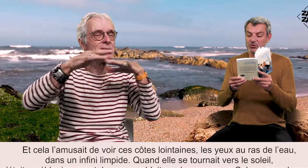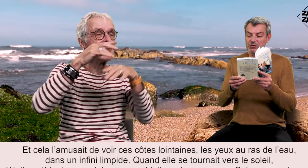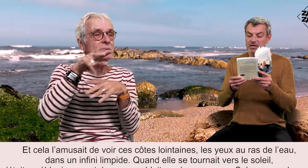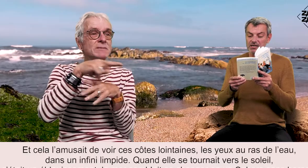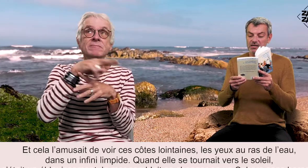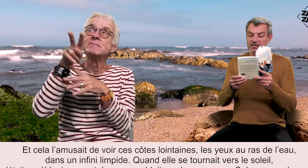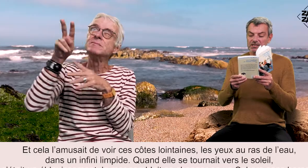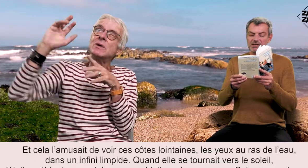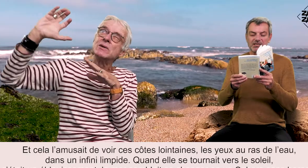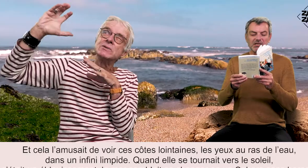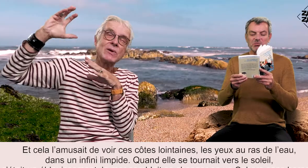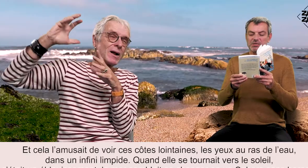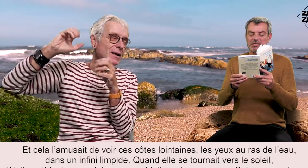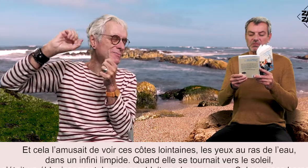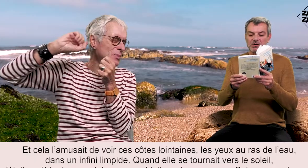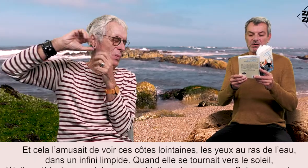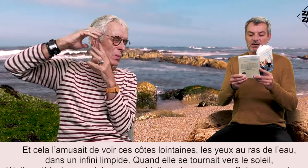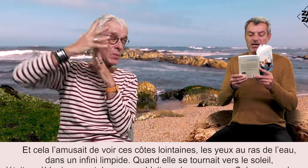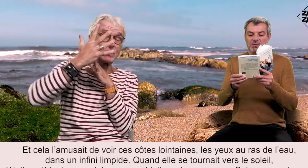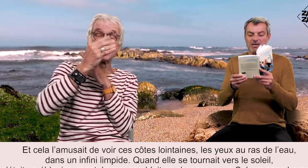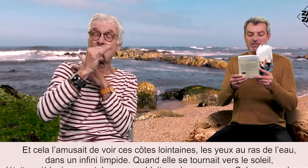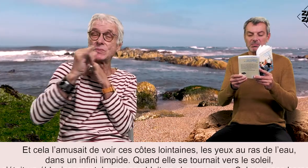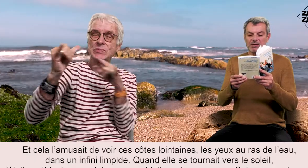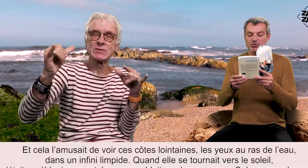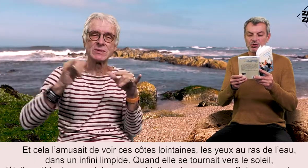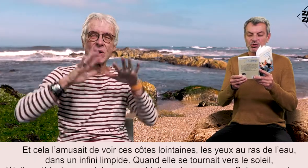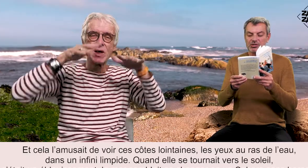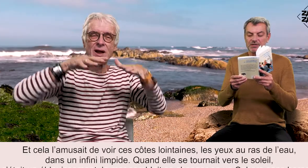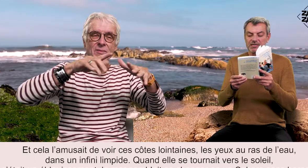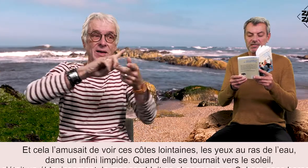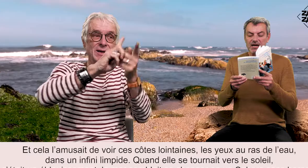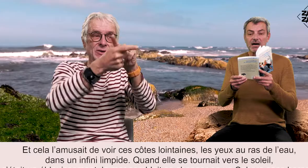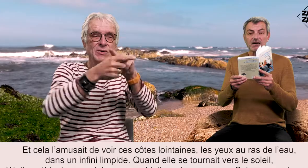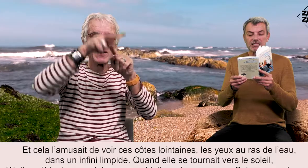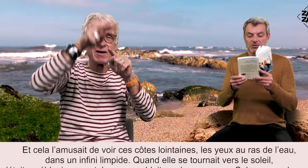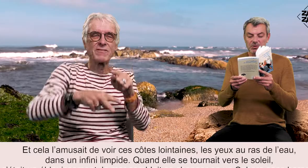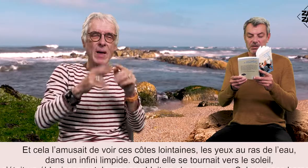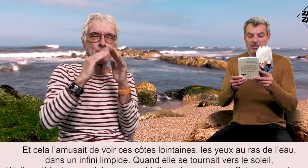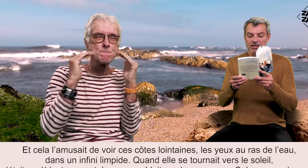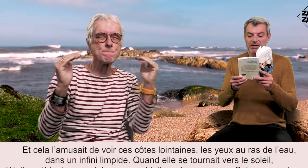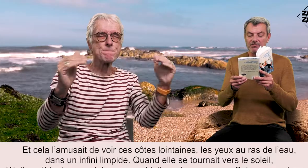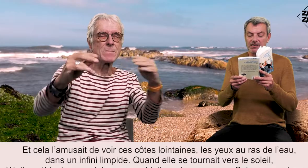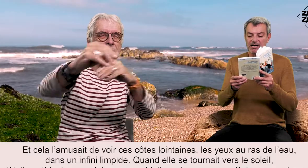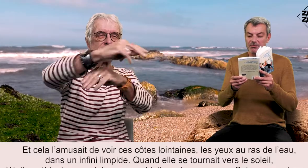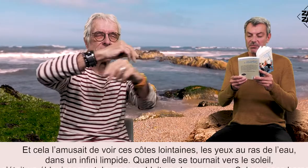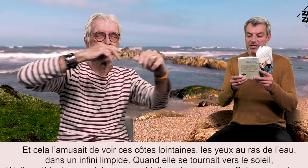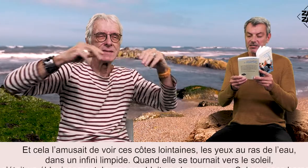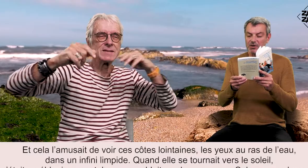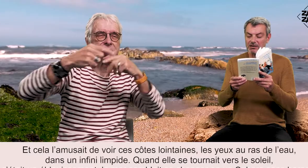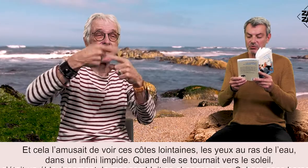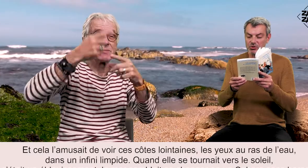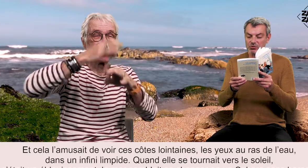se tournait vers le soleil, c'était un éblouissement. La mer semblait se changer en un Sahara sans borne, avec la